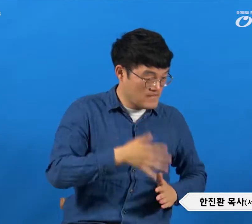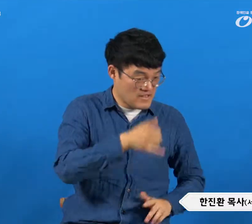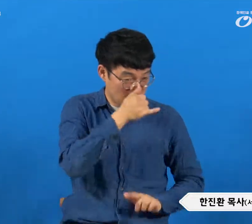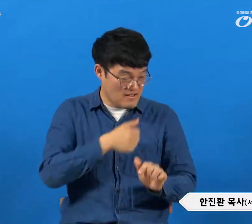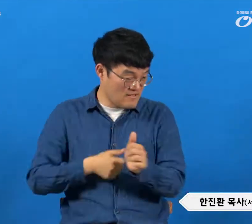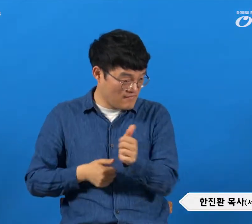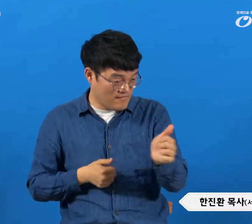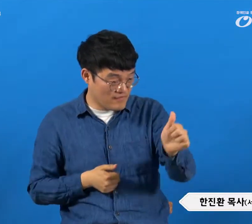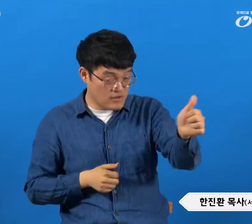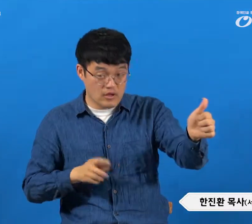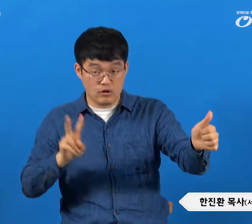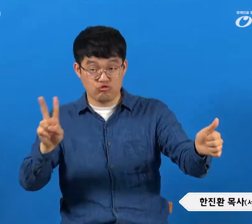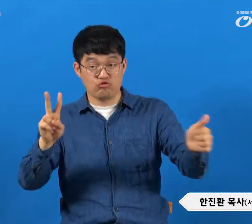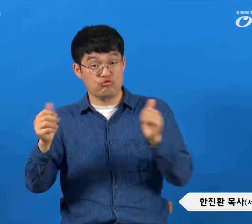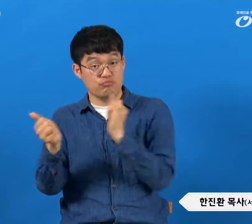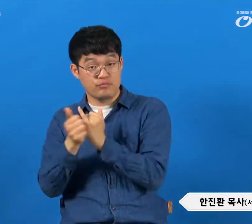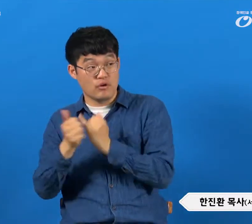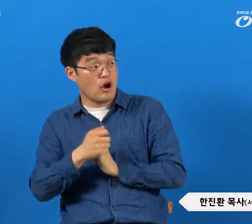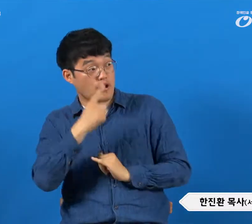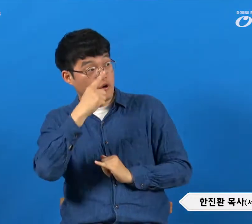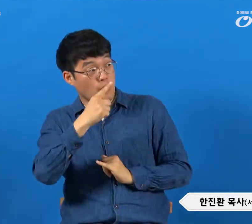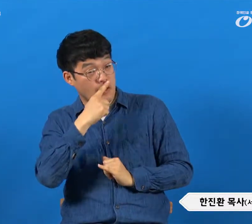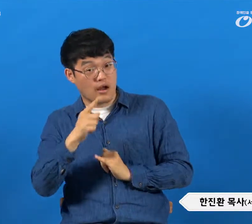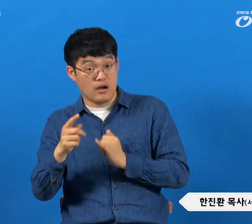부부도 헐레벌떡 그냥 뒤쫓아갔습니다.